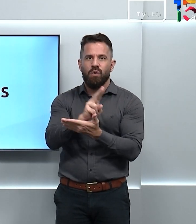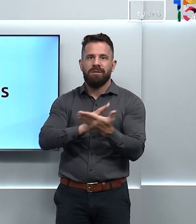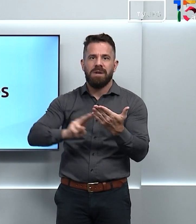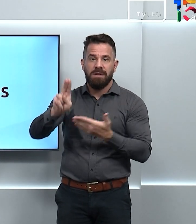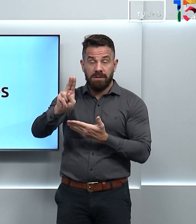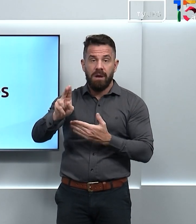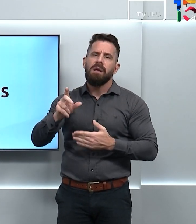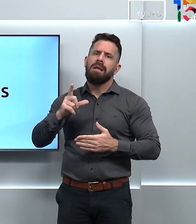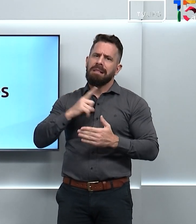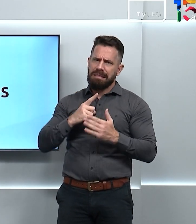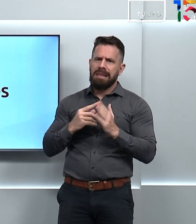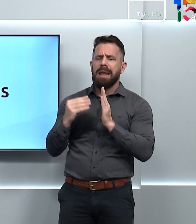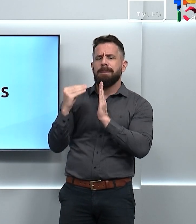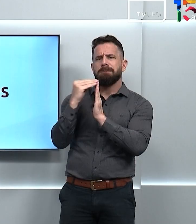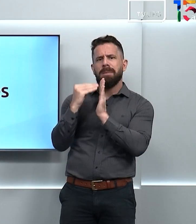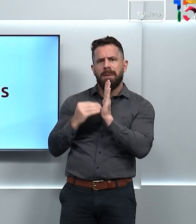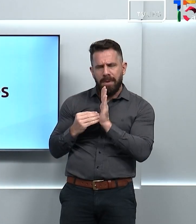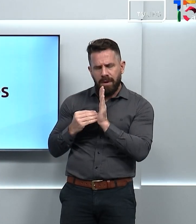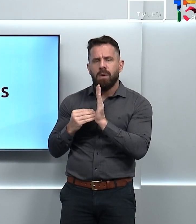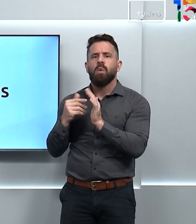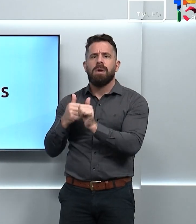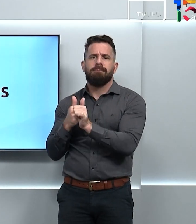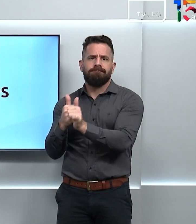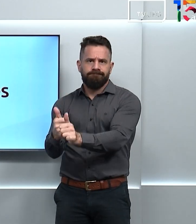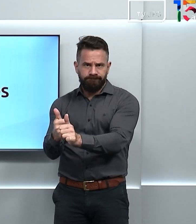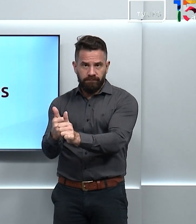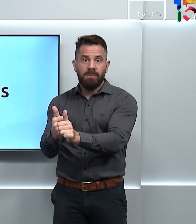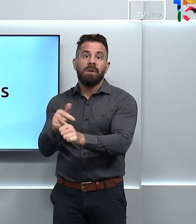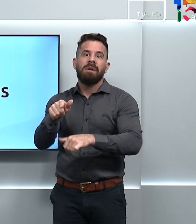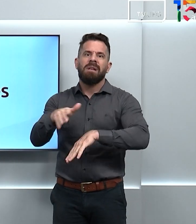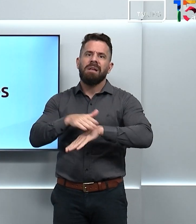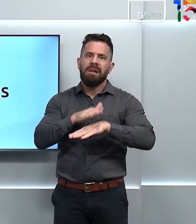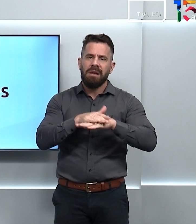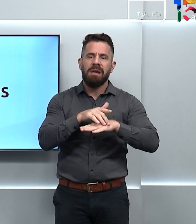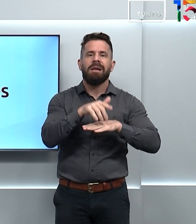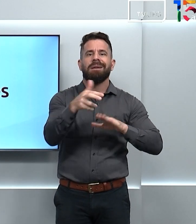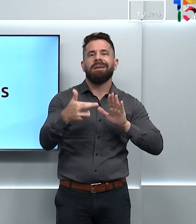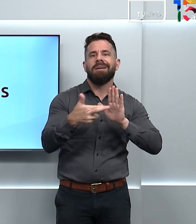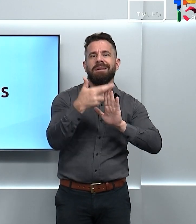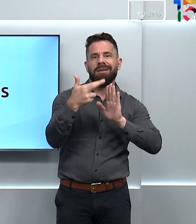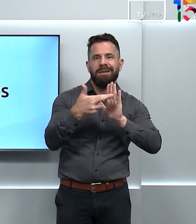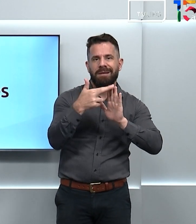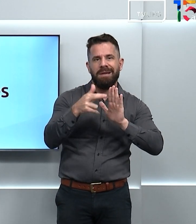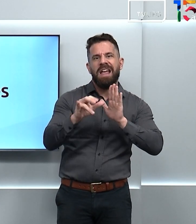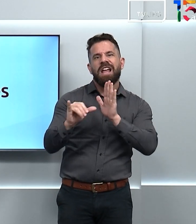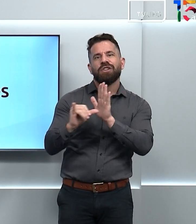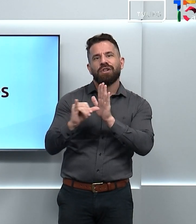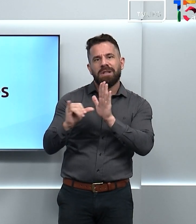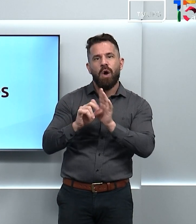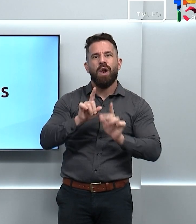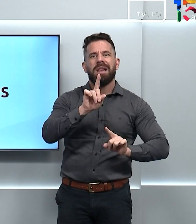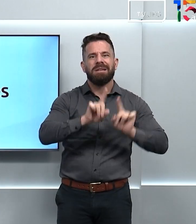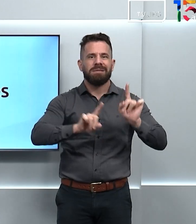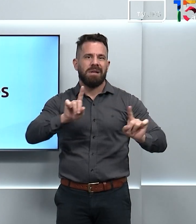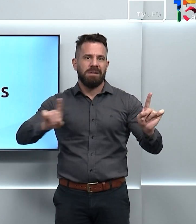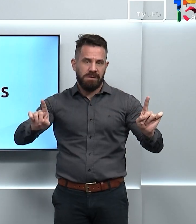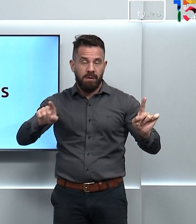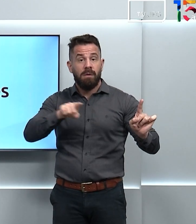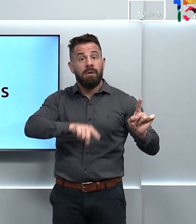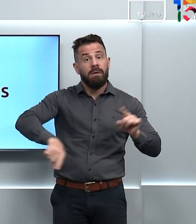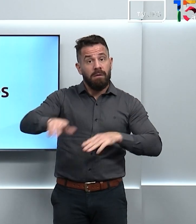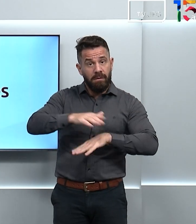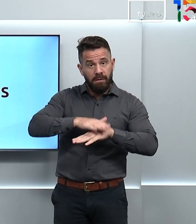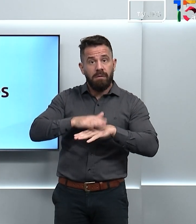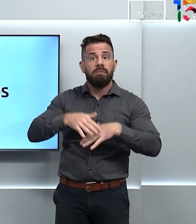parte de um cronograma previsto em um termo chamado de referência do edital de licitação, que estabelece a instalação de equipamentos